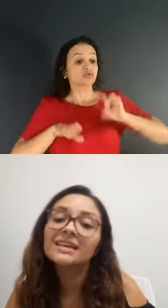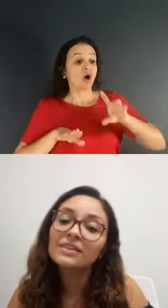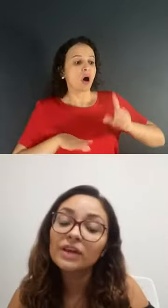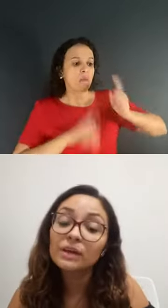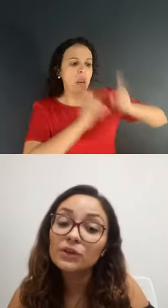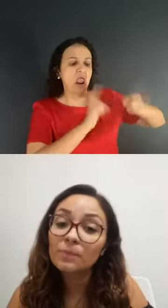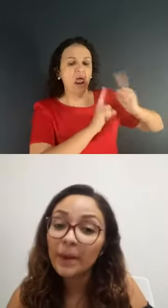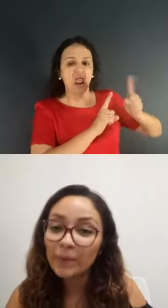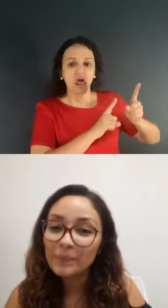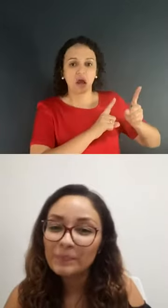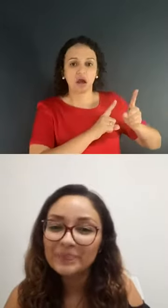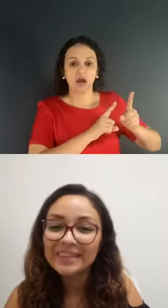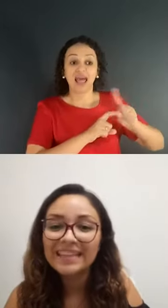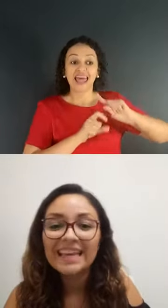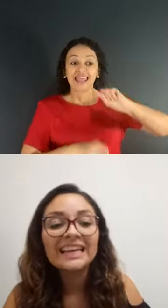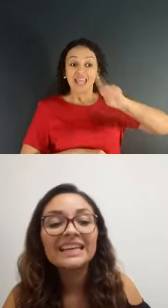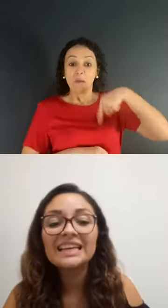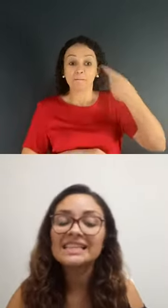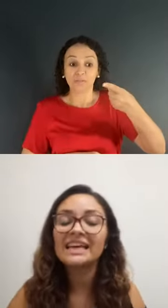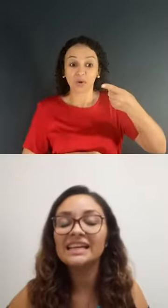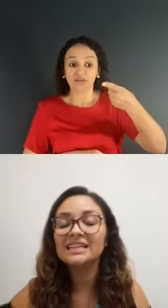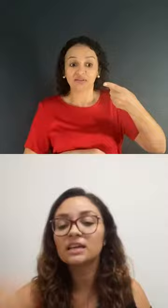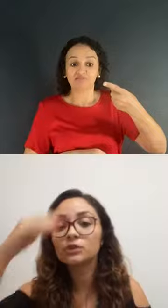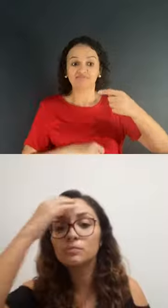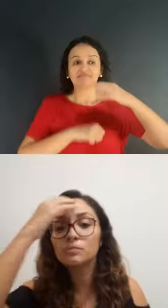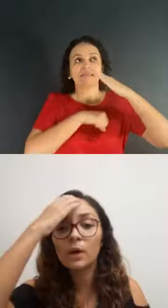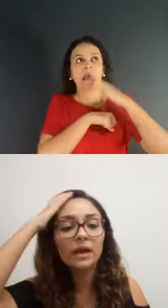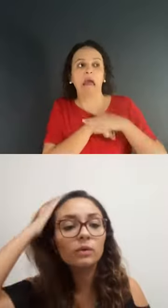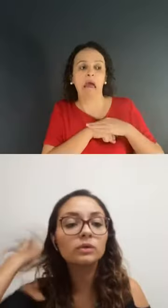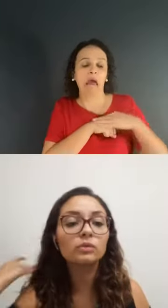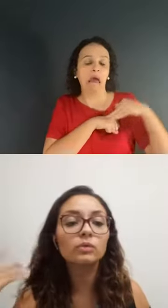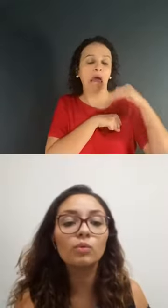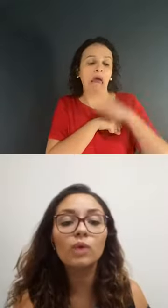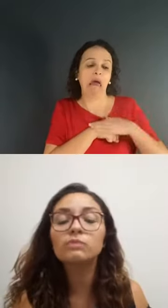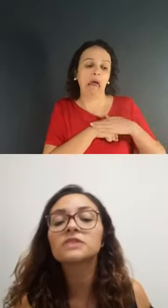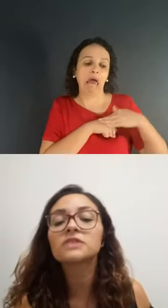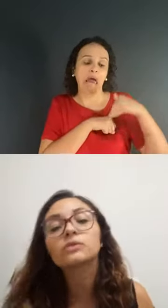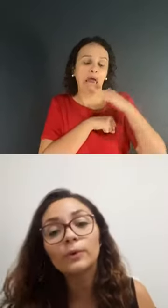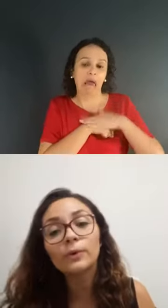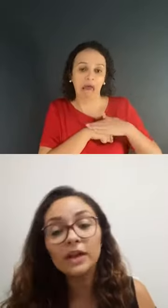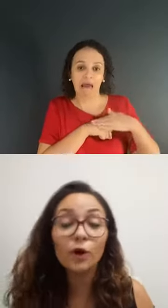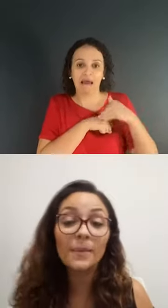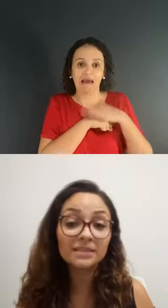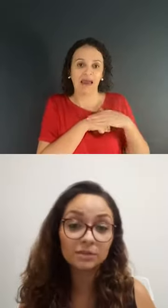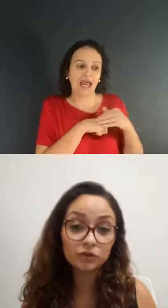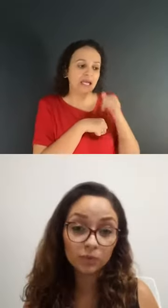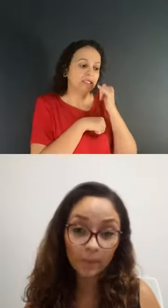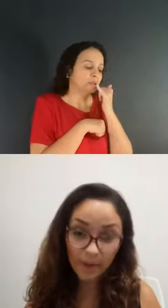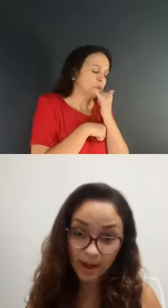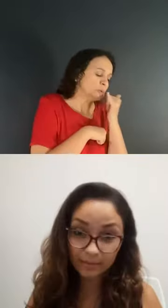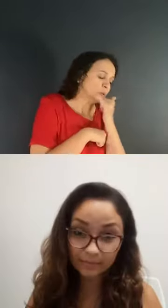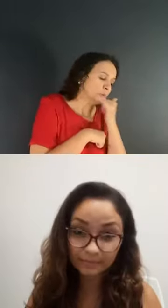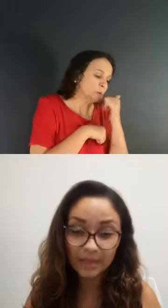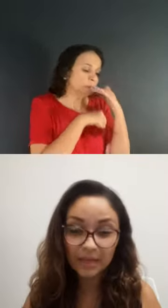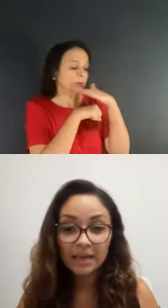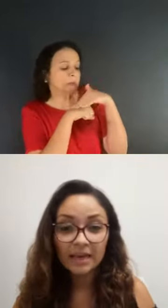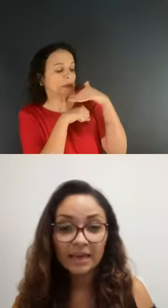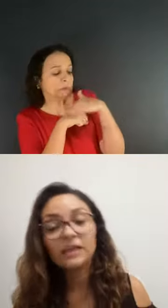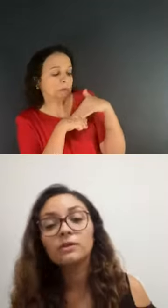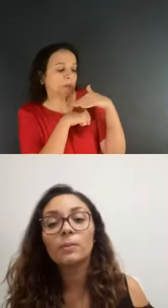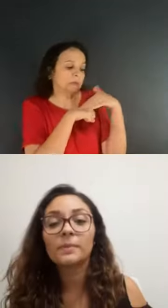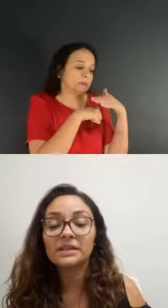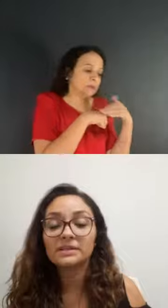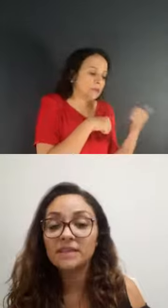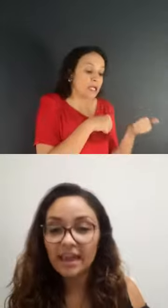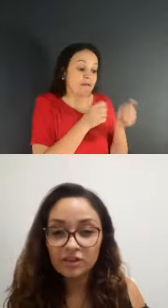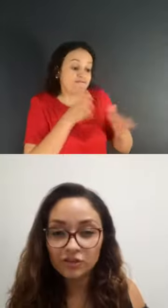em seguida vem a lua de mel. O que seria essa lua de mel? É quando o abusador ele começa a se desculpar,